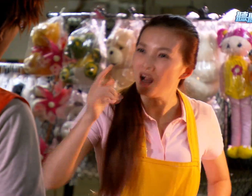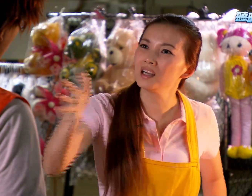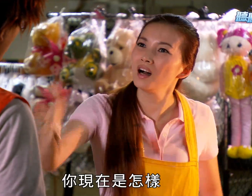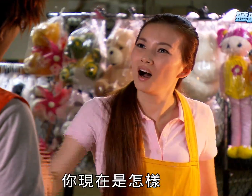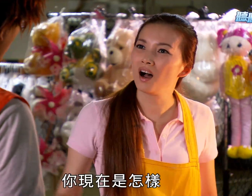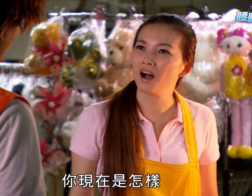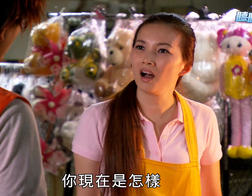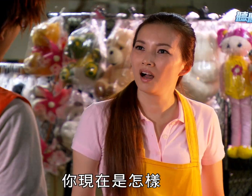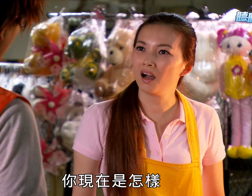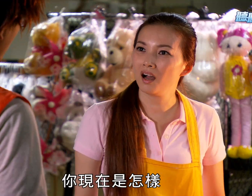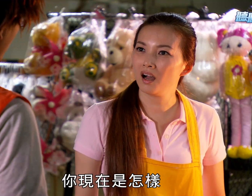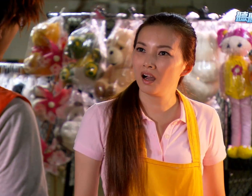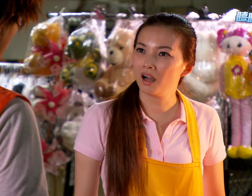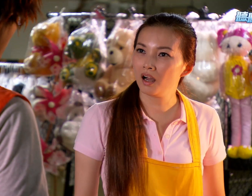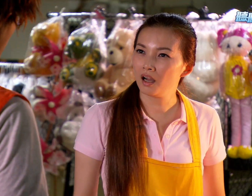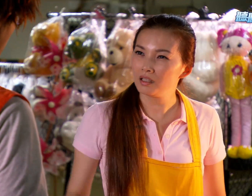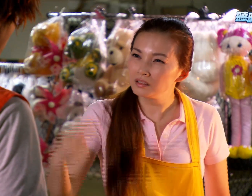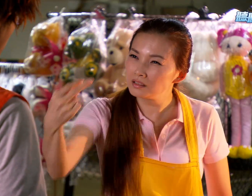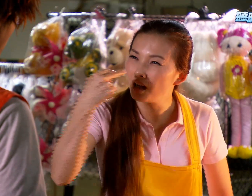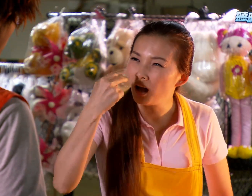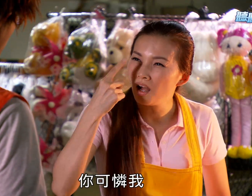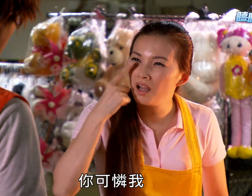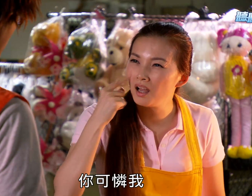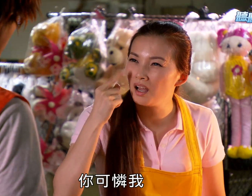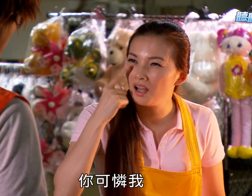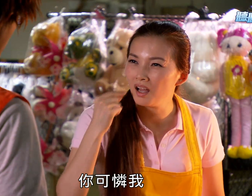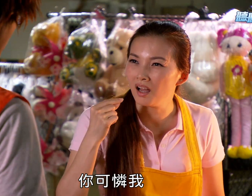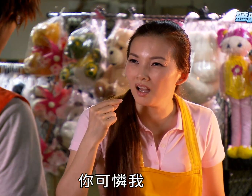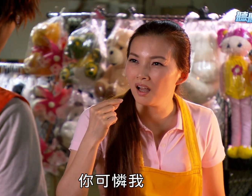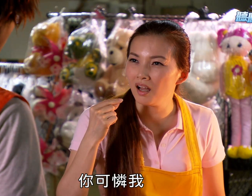你现在是怎样？可怜我，